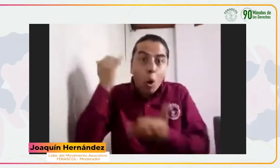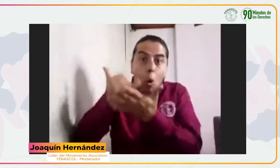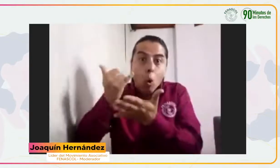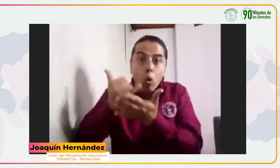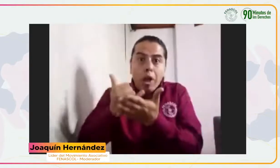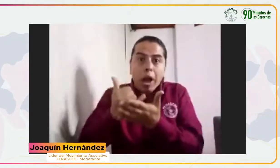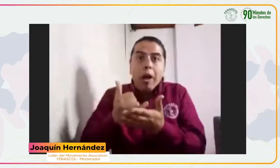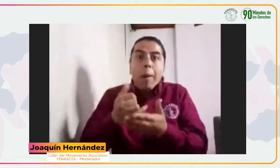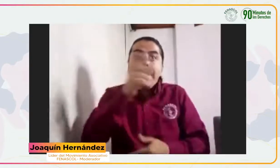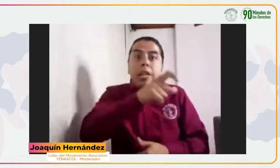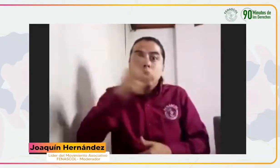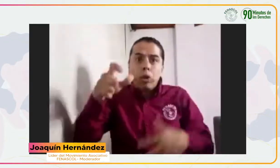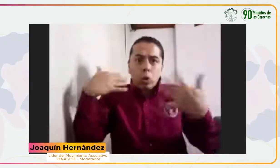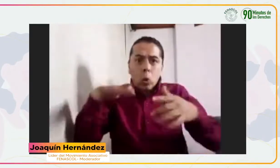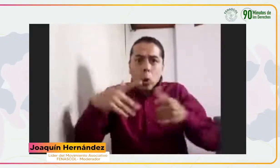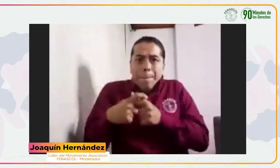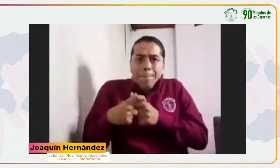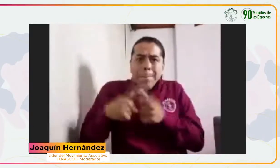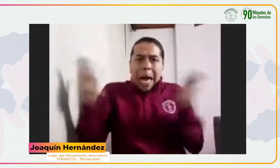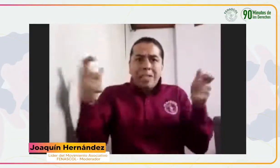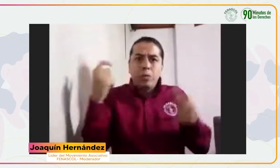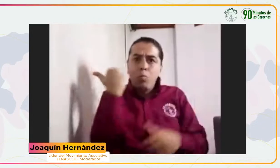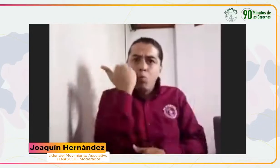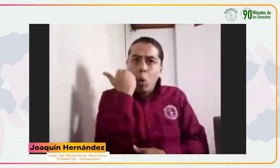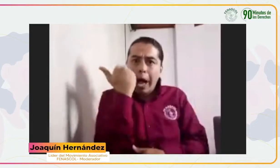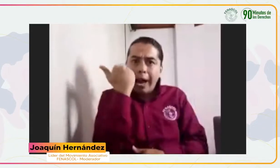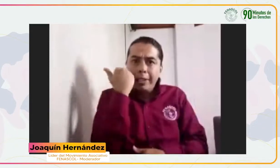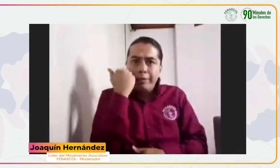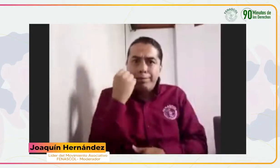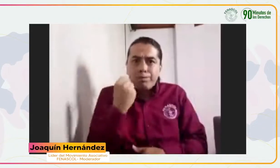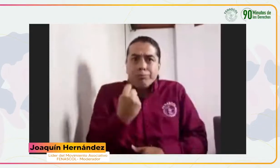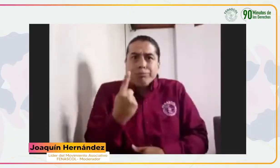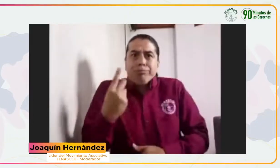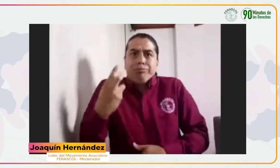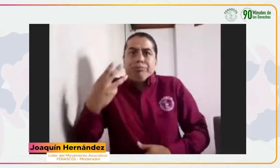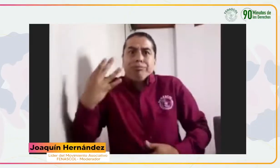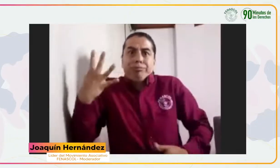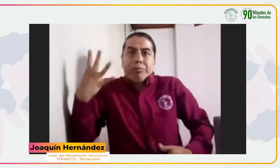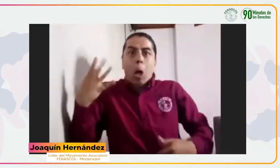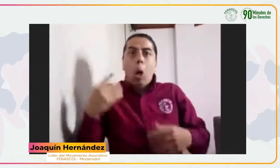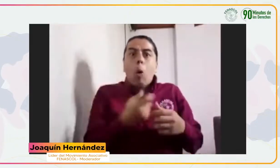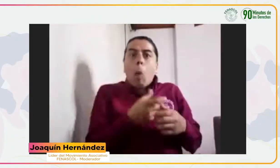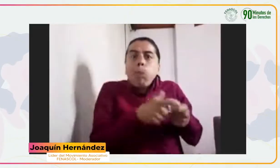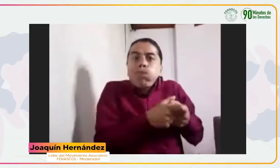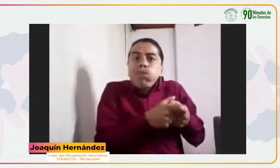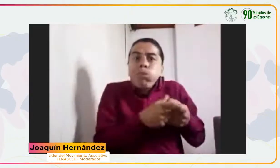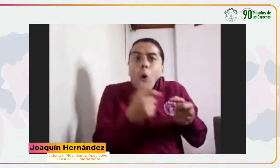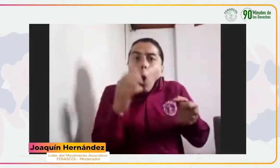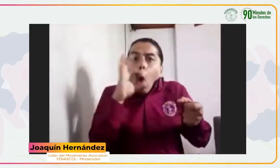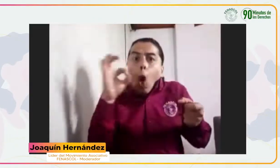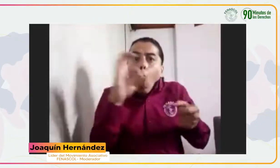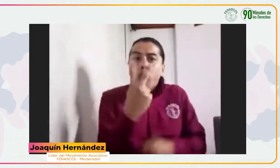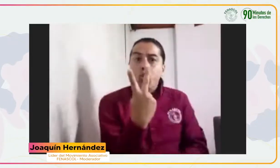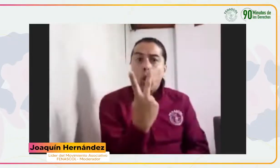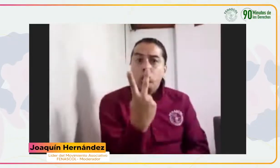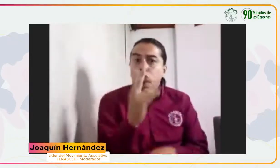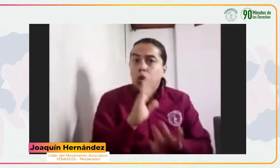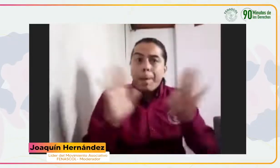algunas asociaciones que la junta son la mayoría son mujeres de esta junta directiva y que en minoría son